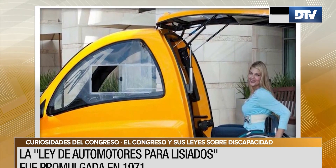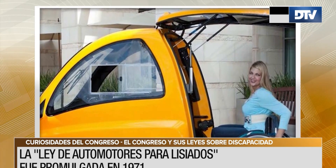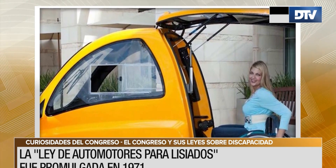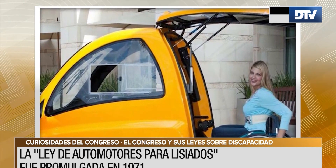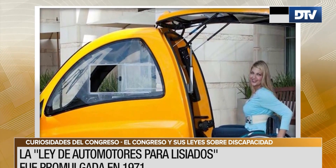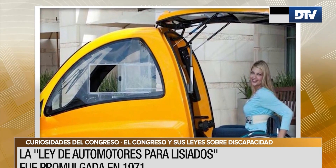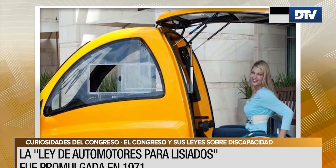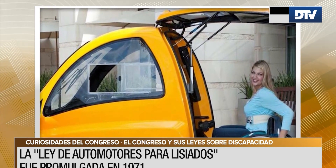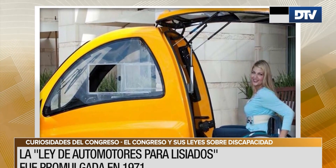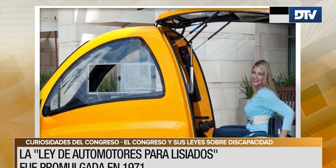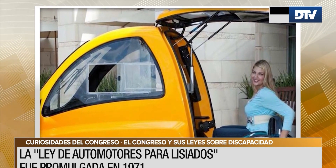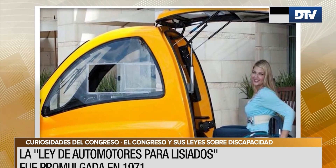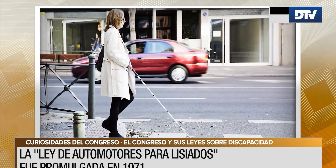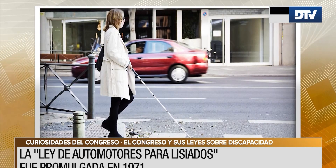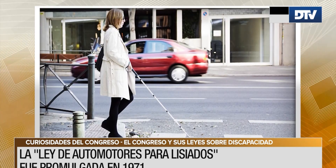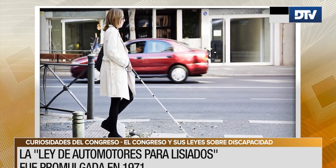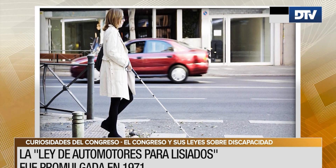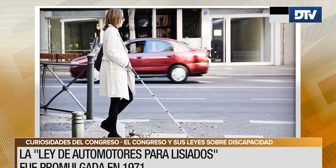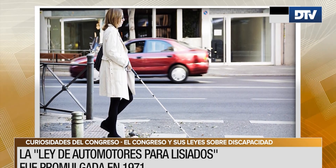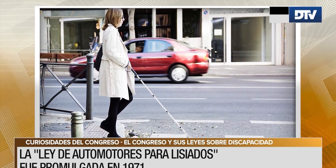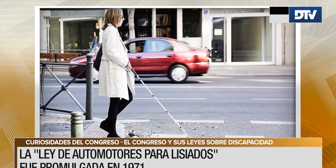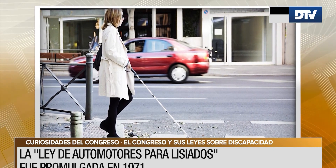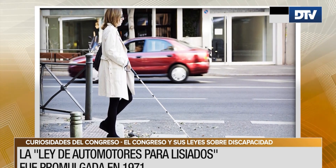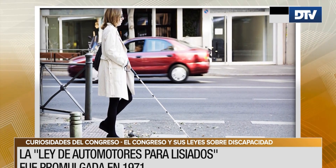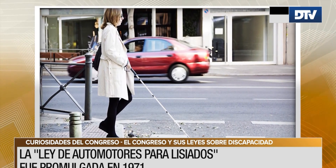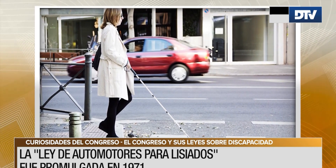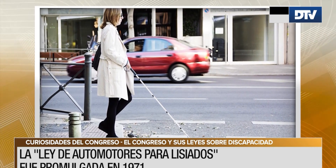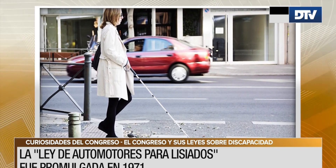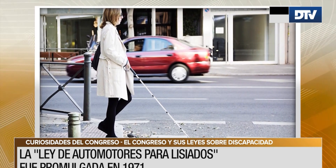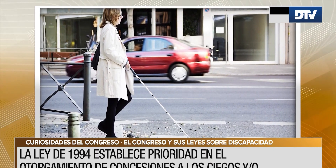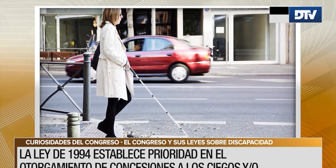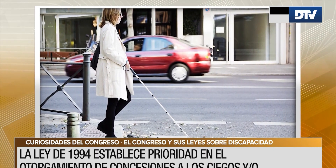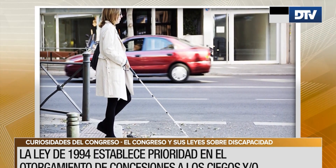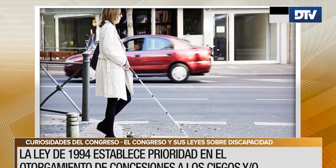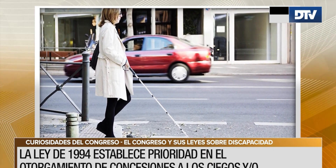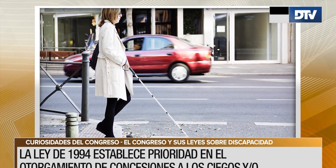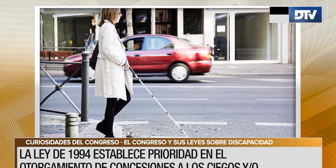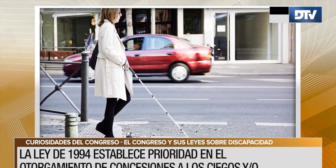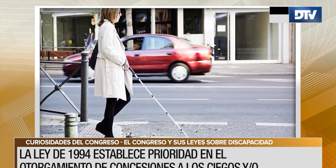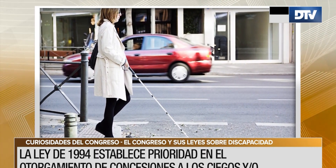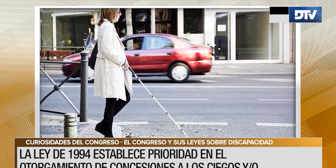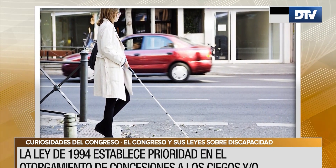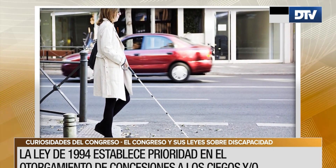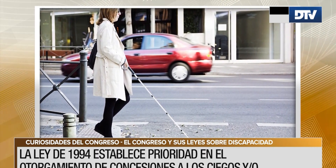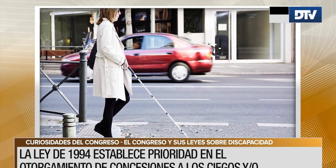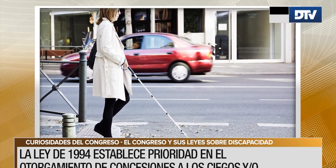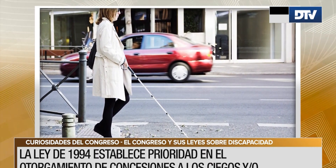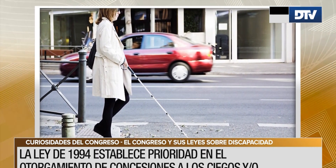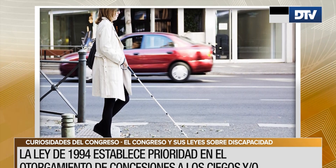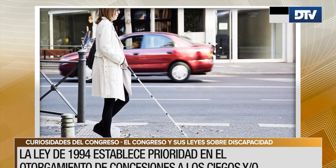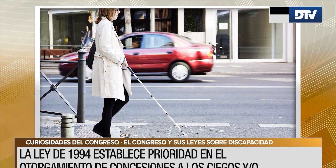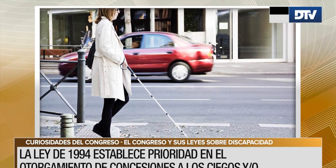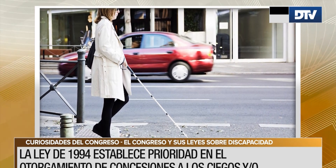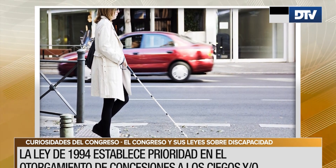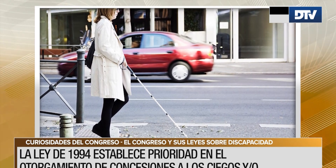ley 24.308 fue promulgada en 1994 y reglamenta las concesiones de pequeños